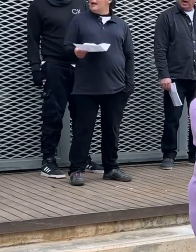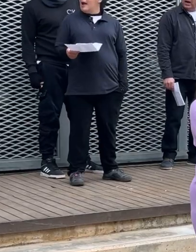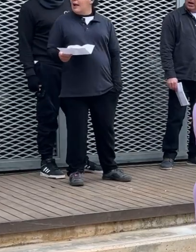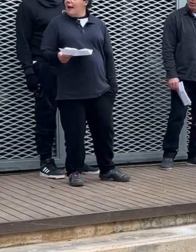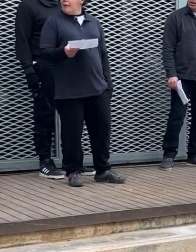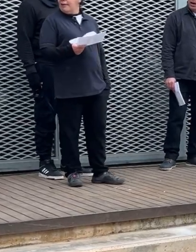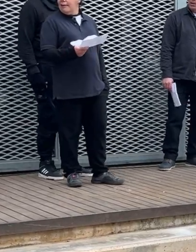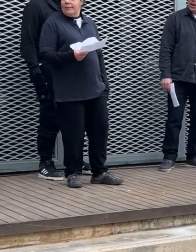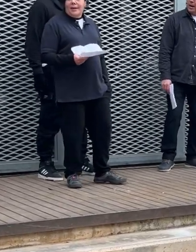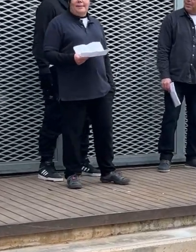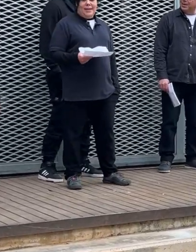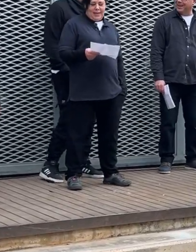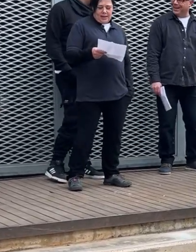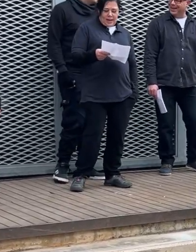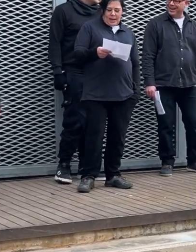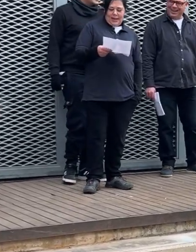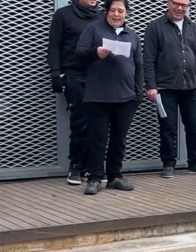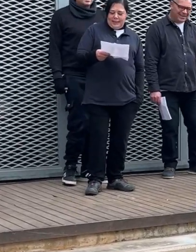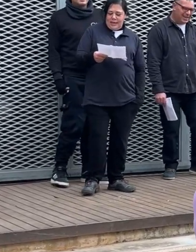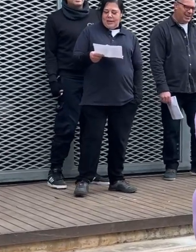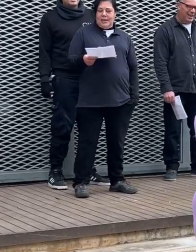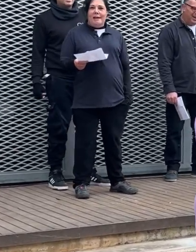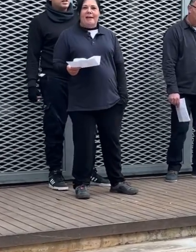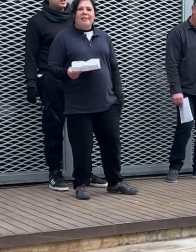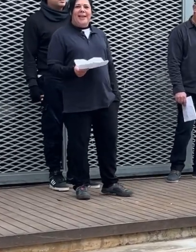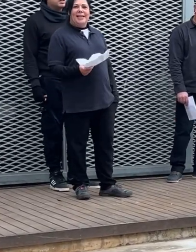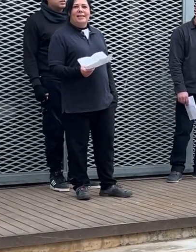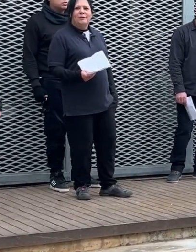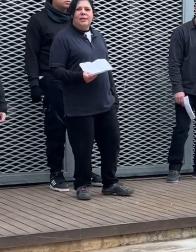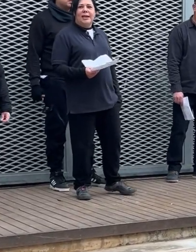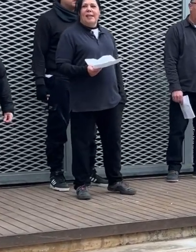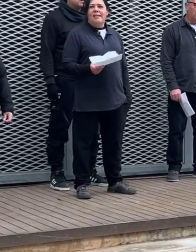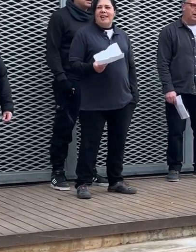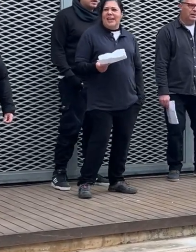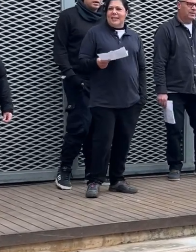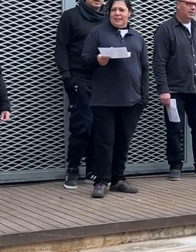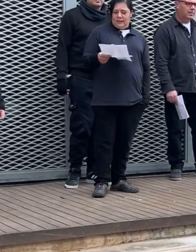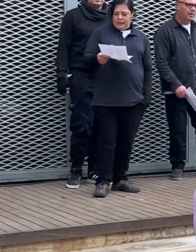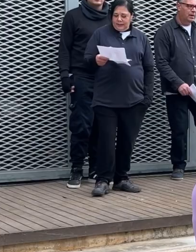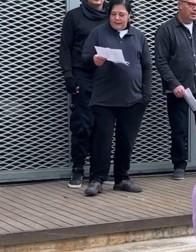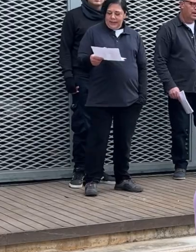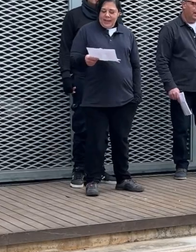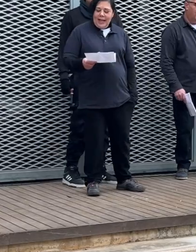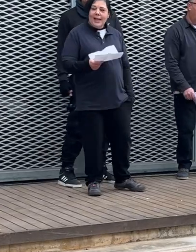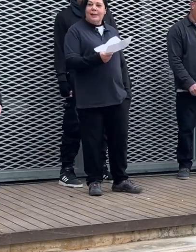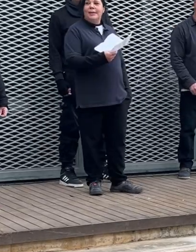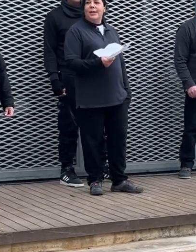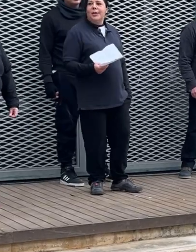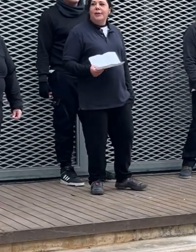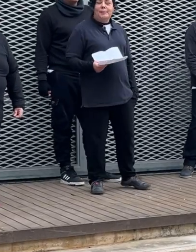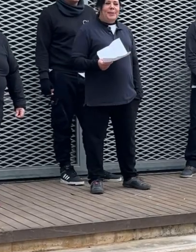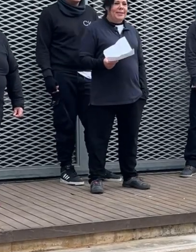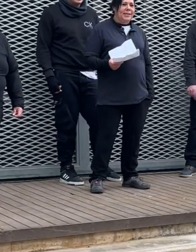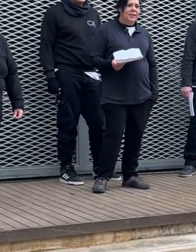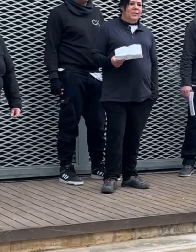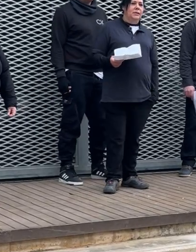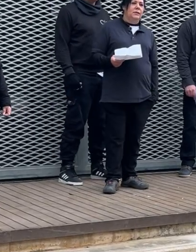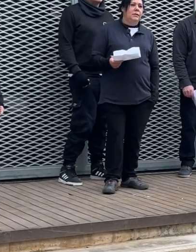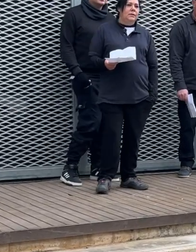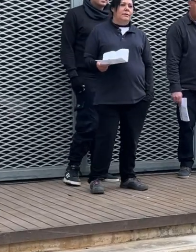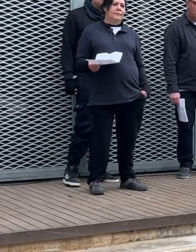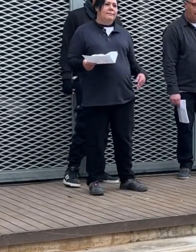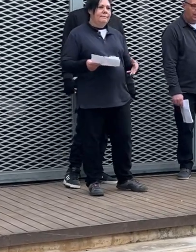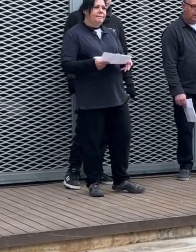más destaca, la octava maravilla. Eres el renacer de tus cenizas, el camino donde pisas.